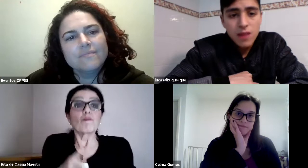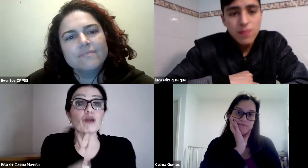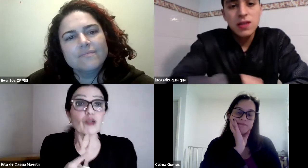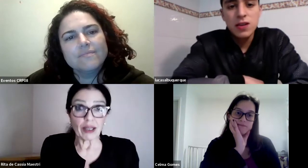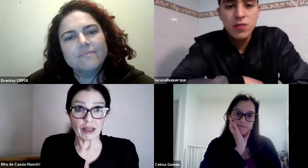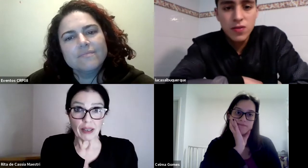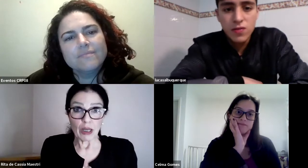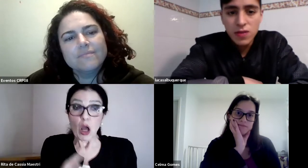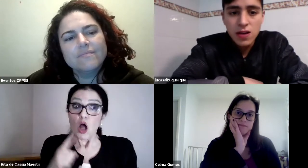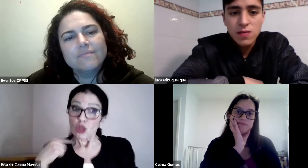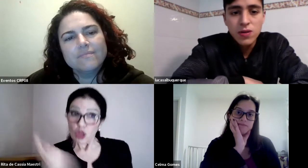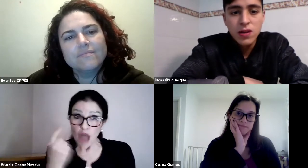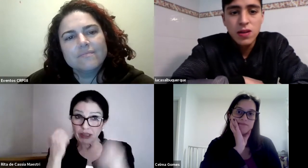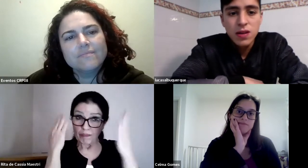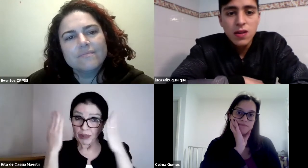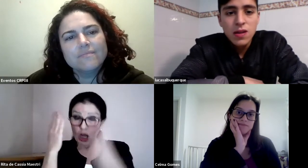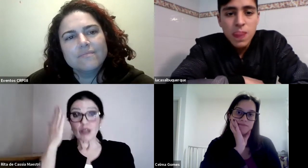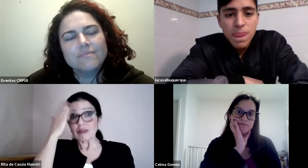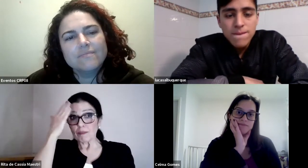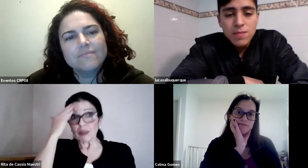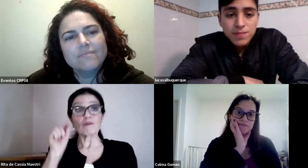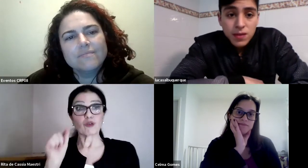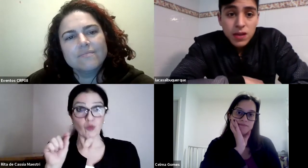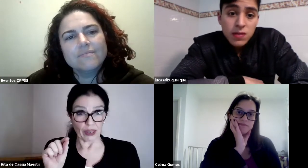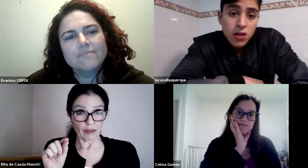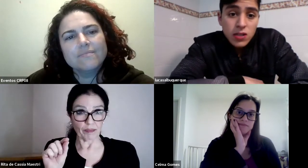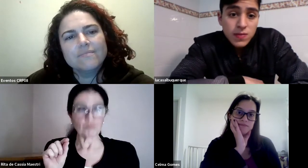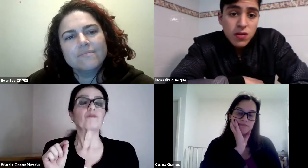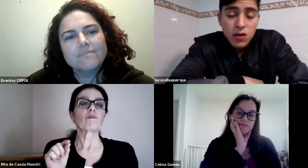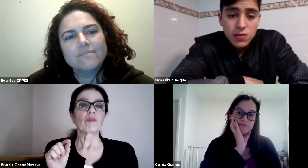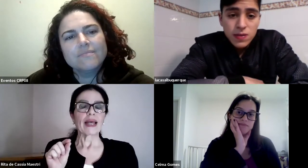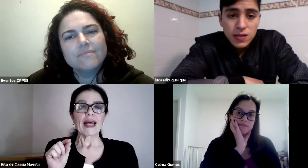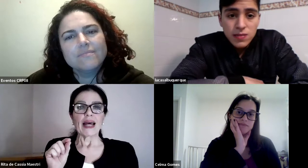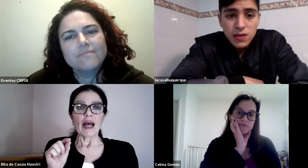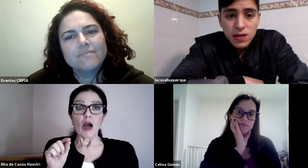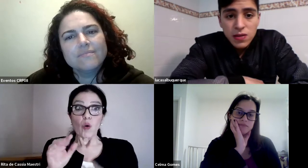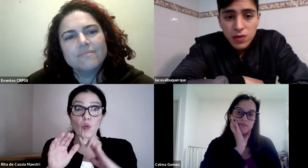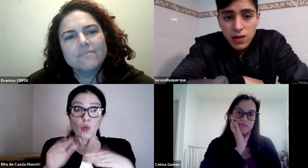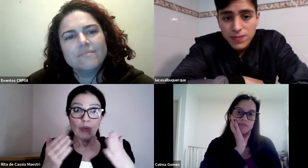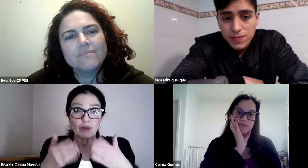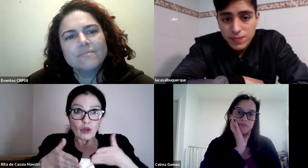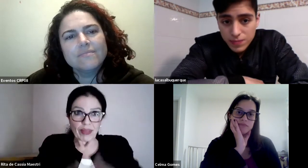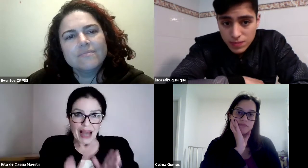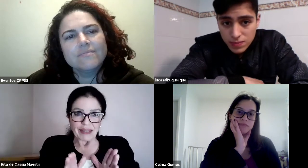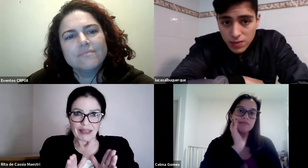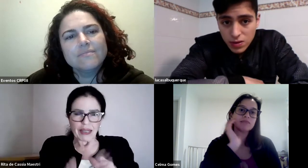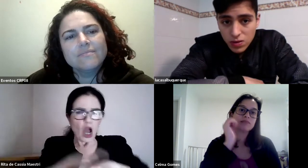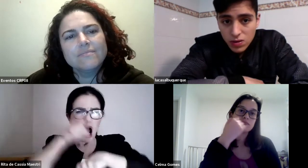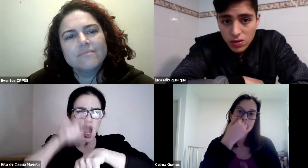vai apresentar essa dificuldade. Por quê? E nós, psicólogos, precisamos entender o quê?